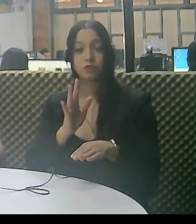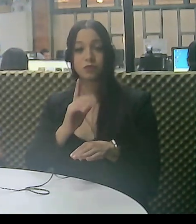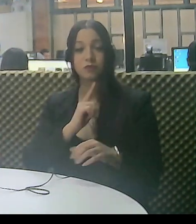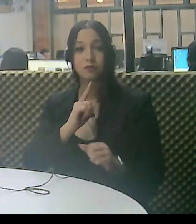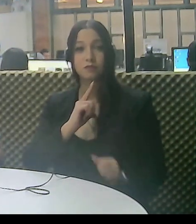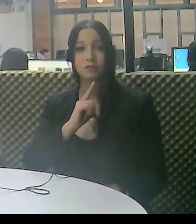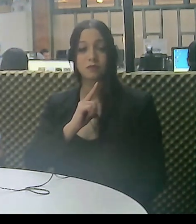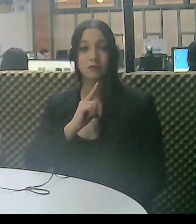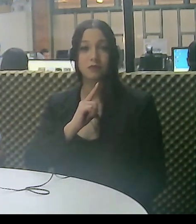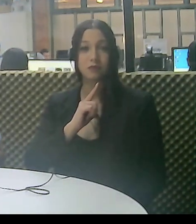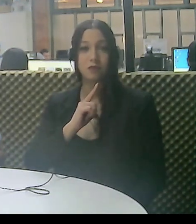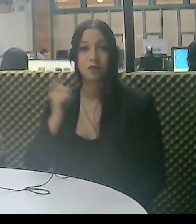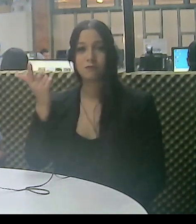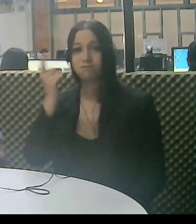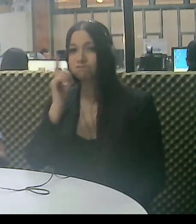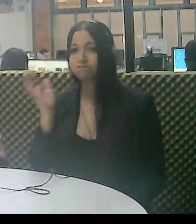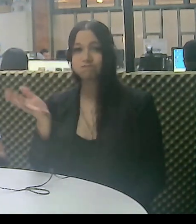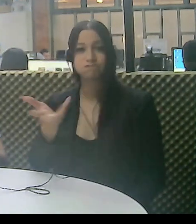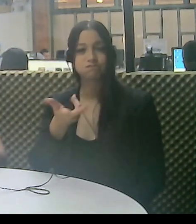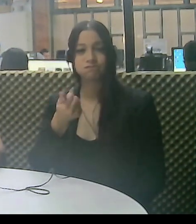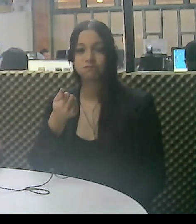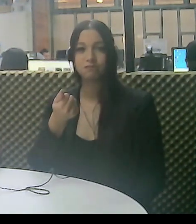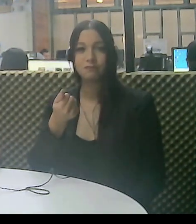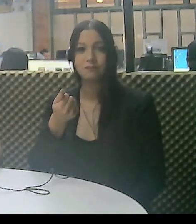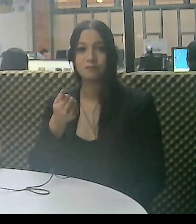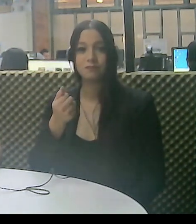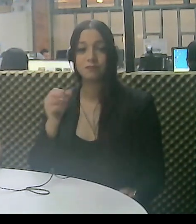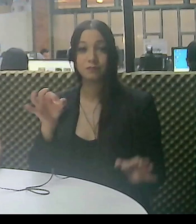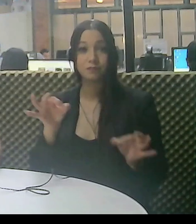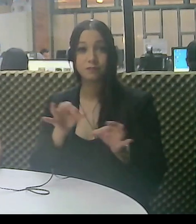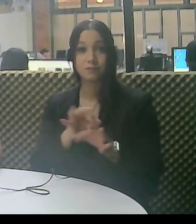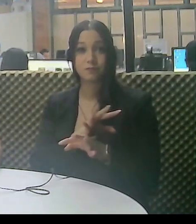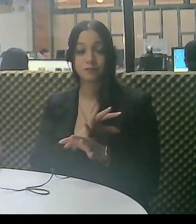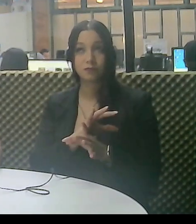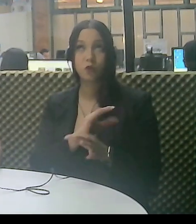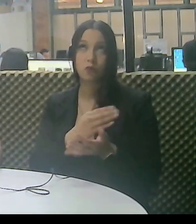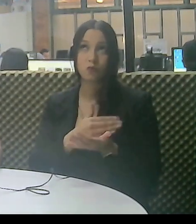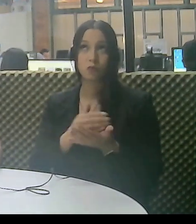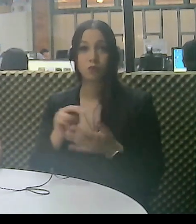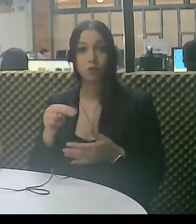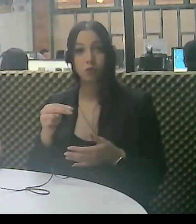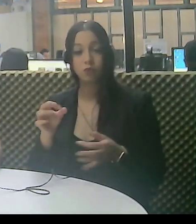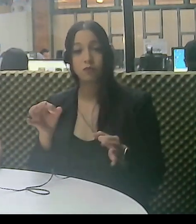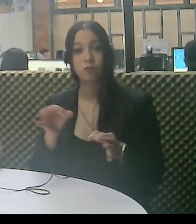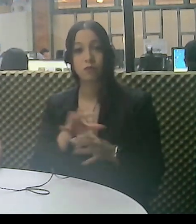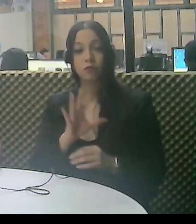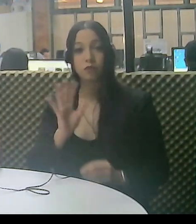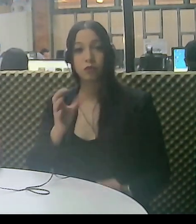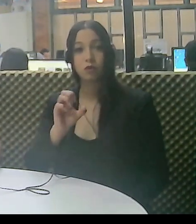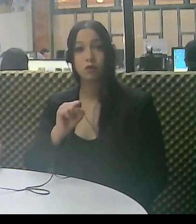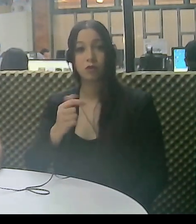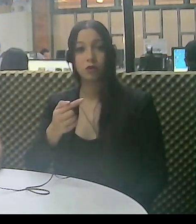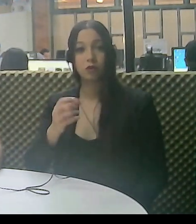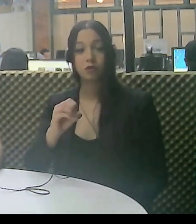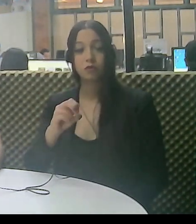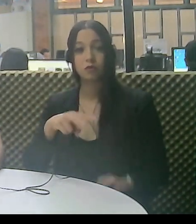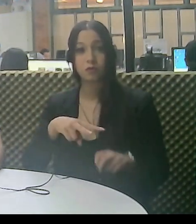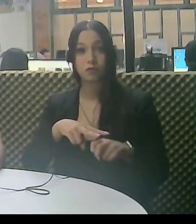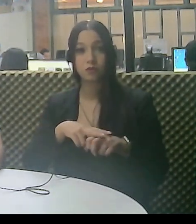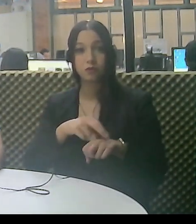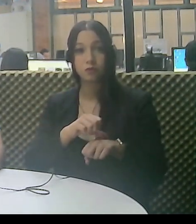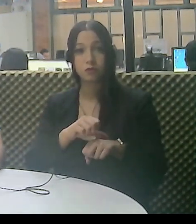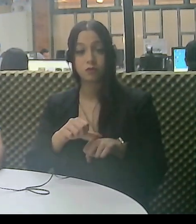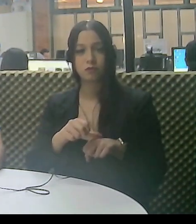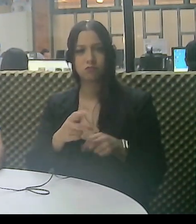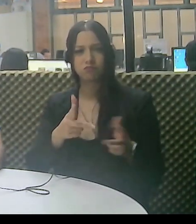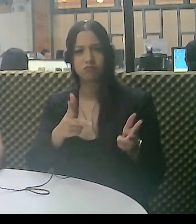está declarado, foi um sucesso total. Nós concluímos aí, iniciamos em novembro, já concluímos com 870 castração. E o que